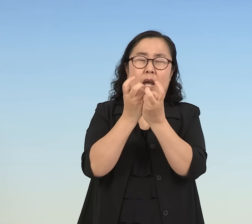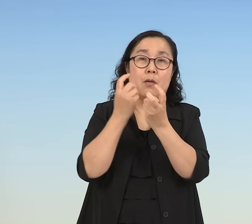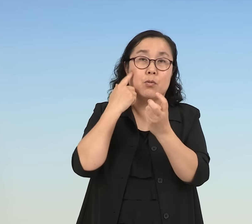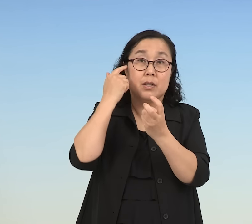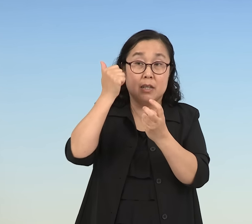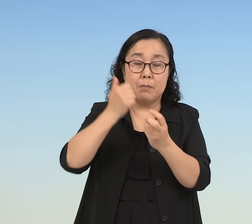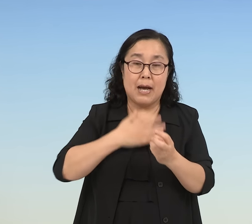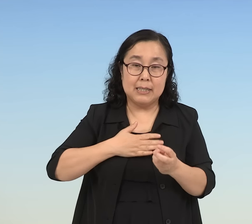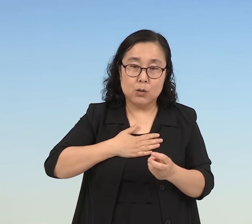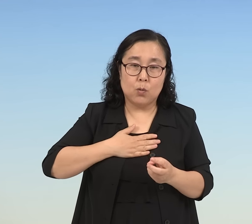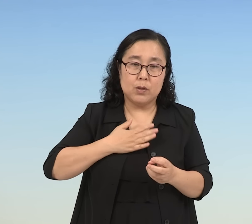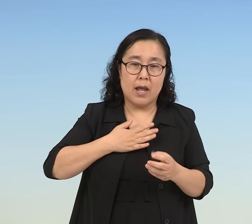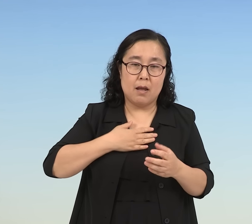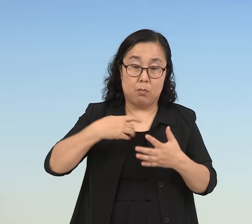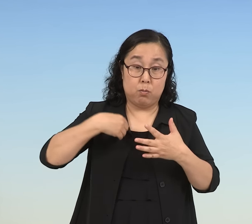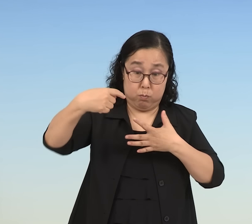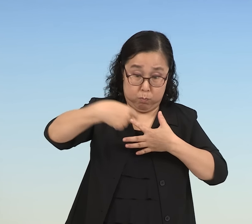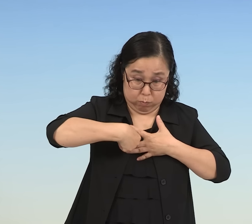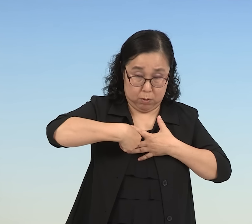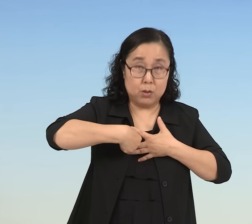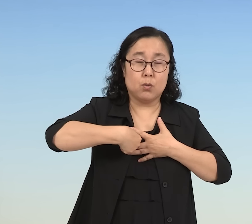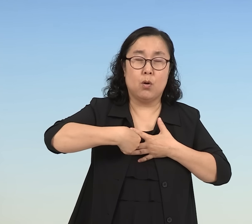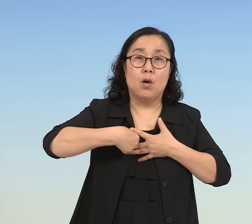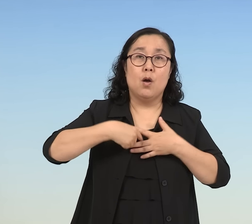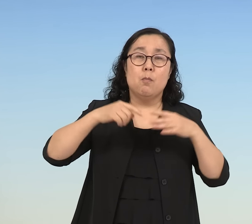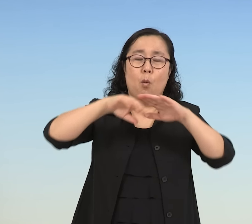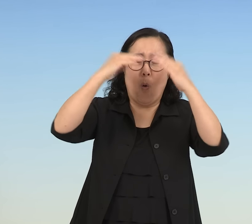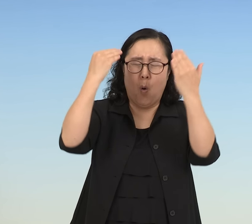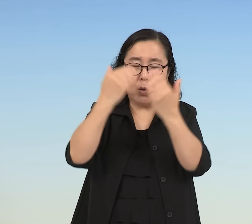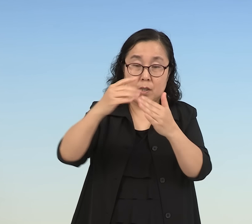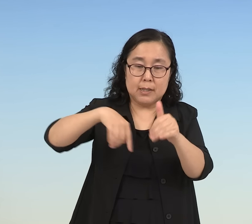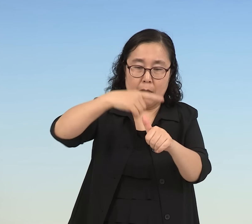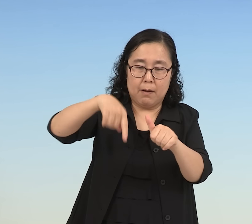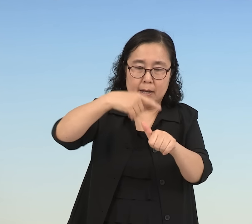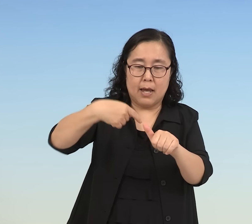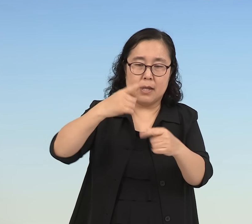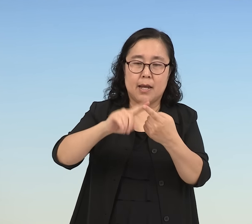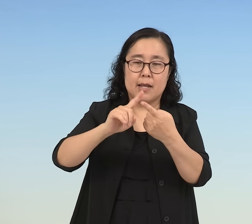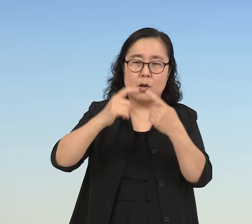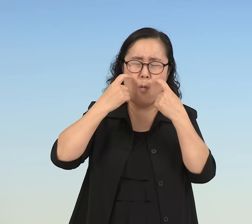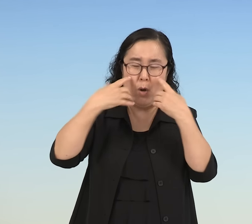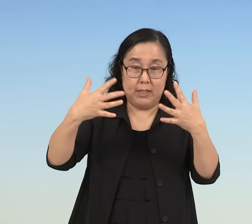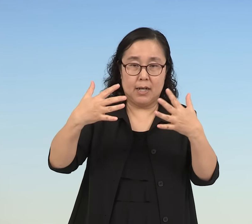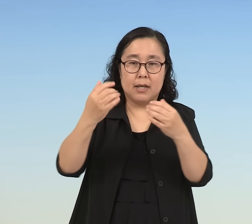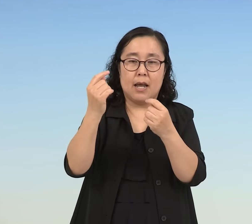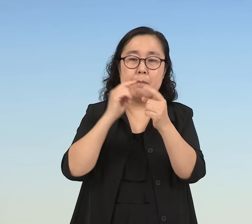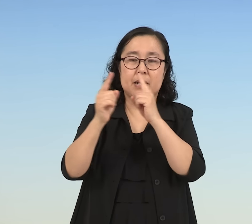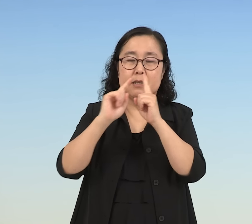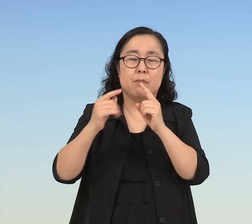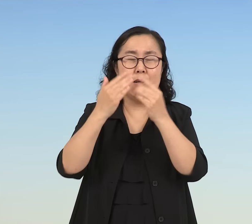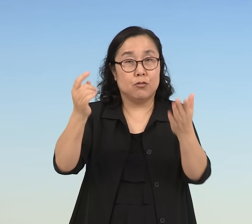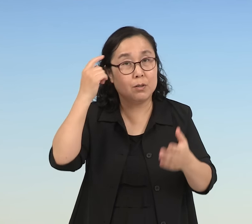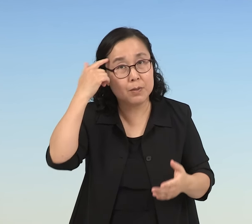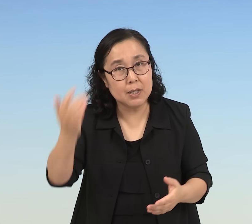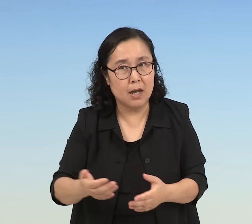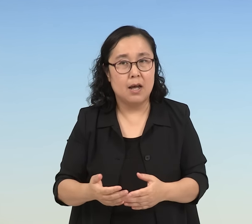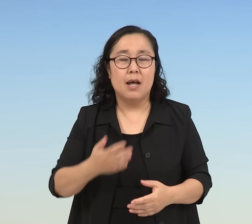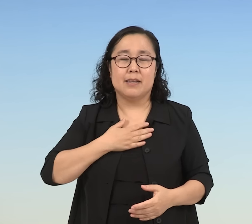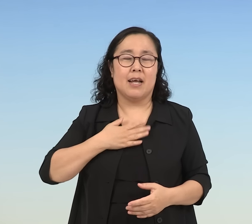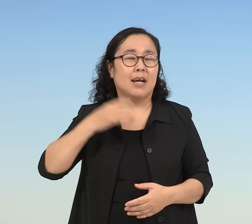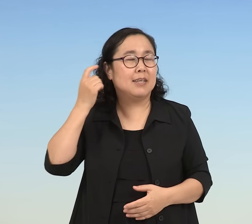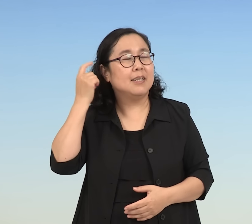하시고 마치 도청 장치한 것처럼 그렇게 그 내 상황을 정확하게 말씀하십니까? 여러분,